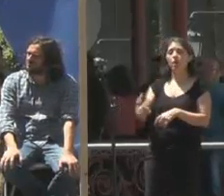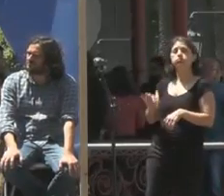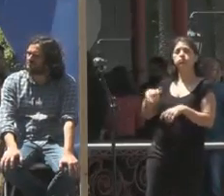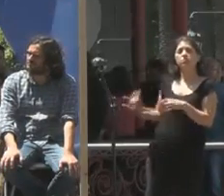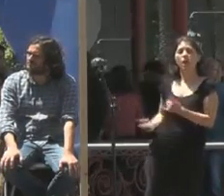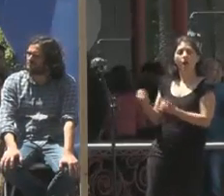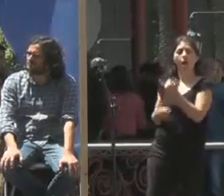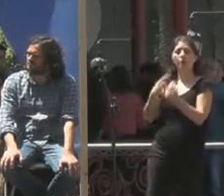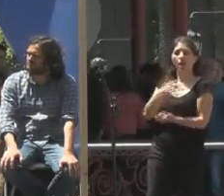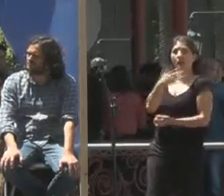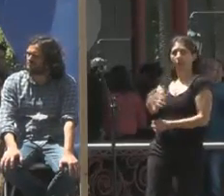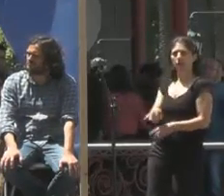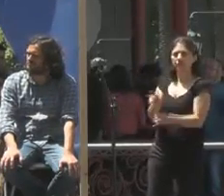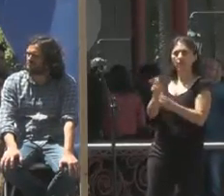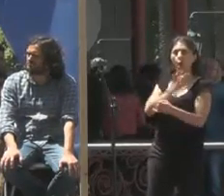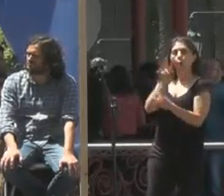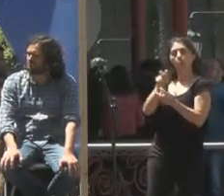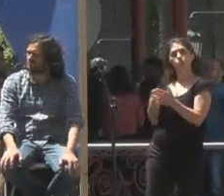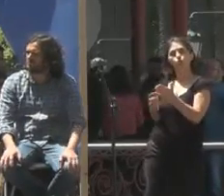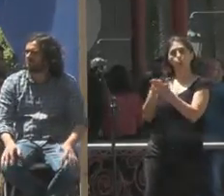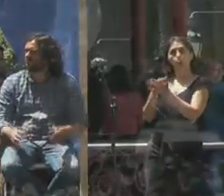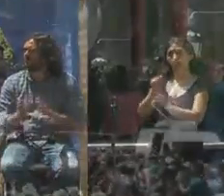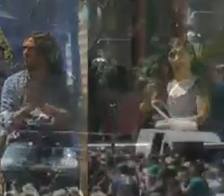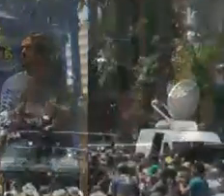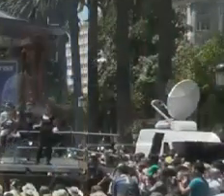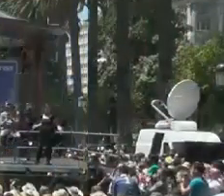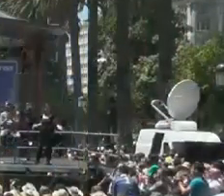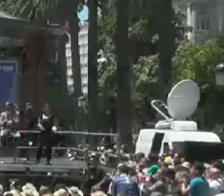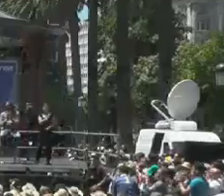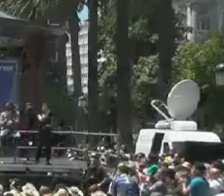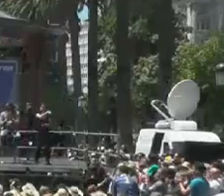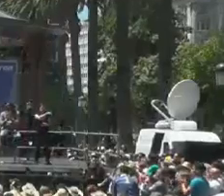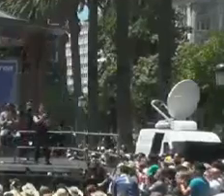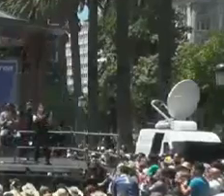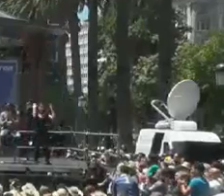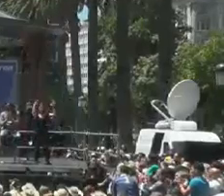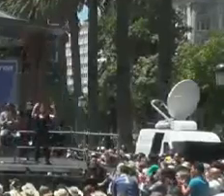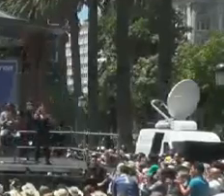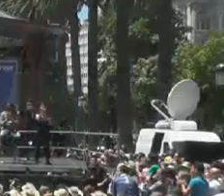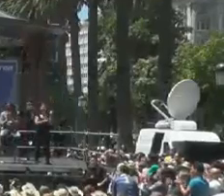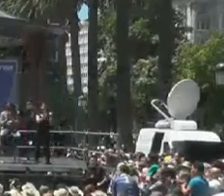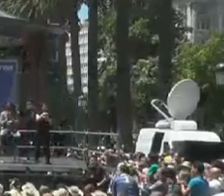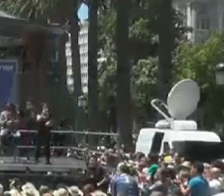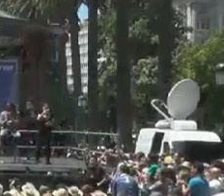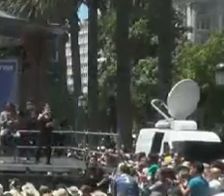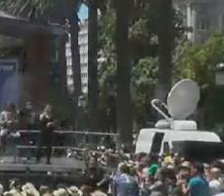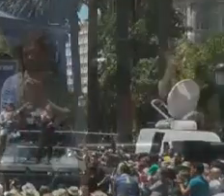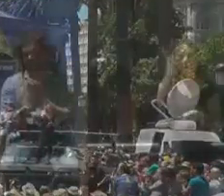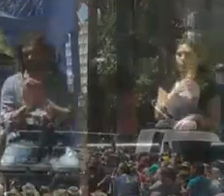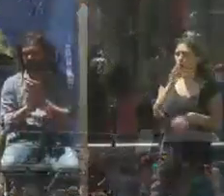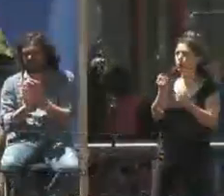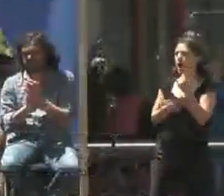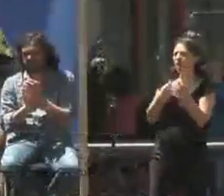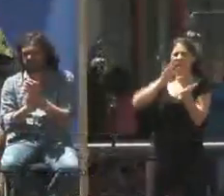les hacían amnistías fiscales a los amigos del señor Montoro. Muchos de ellos han enrojecido de vergüenza cuando veían que